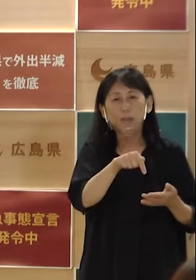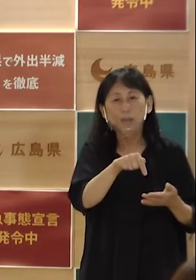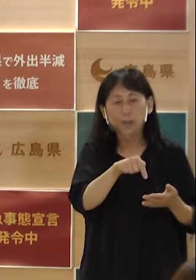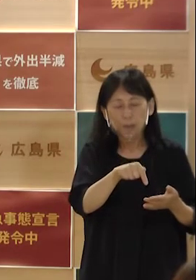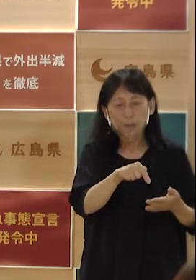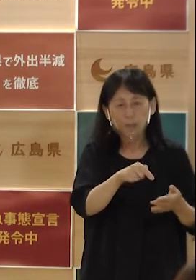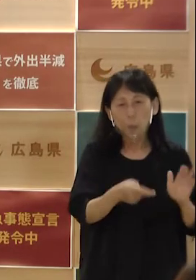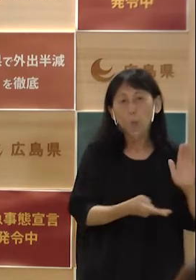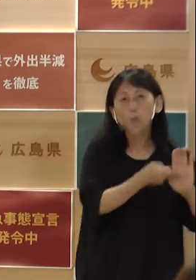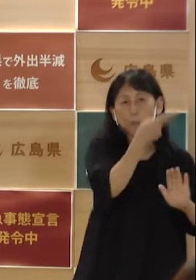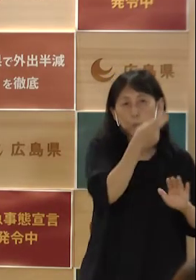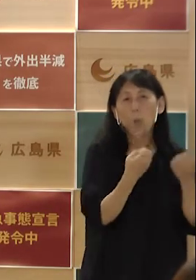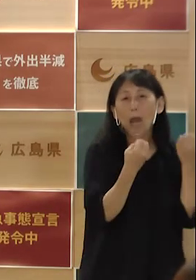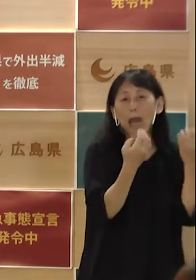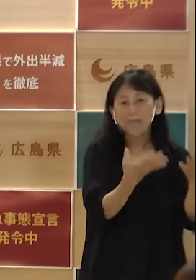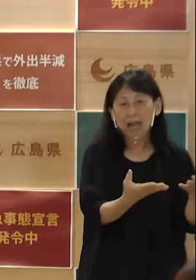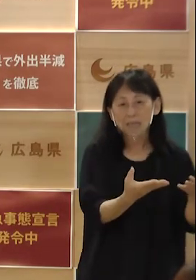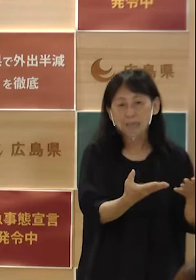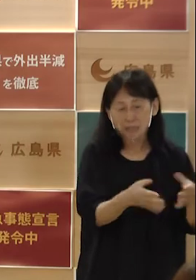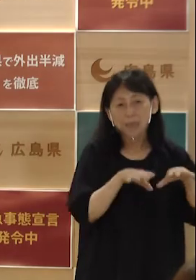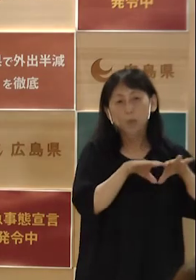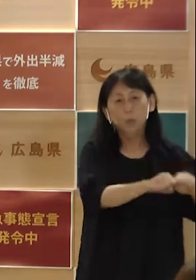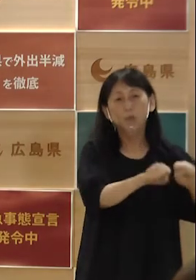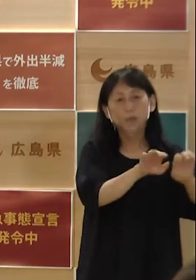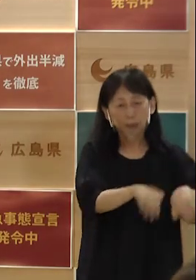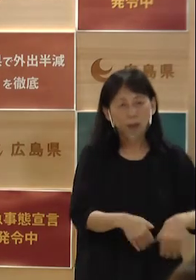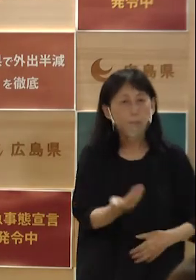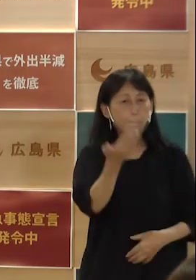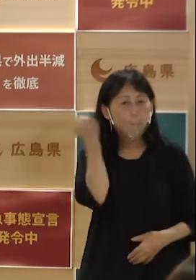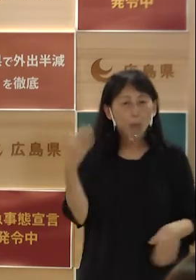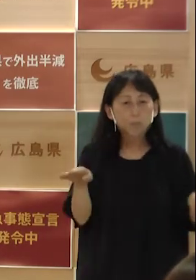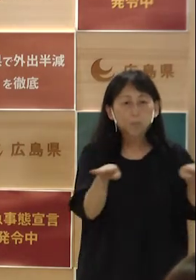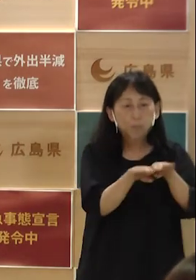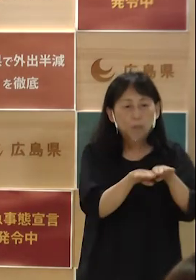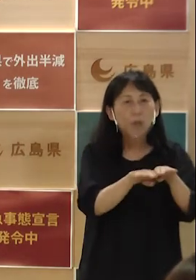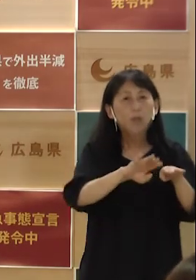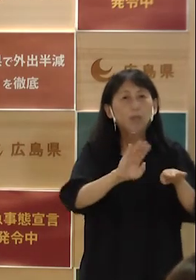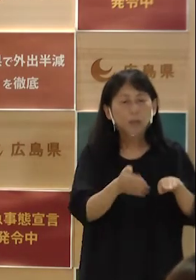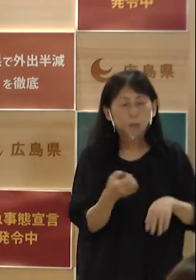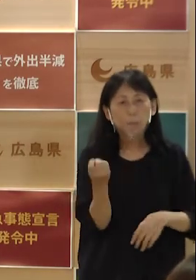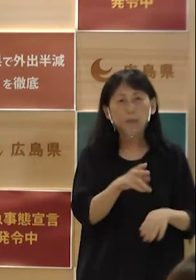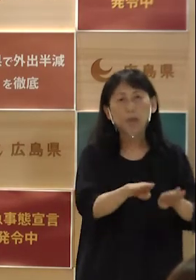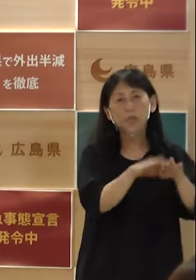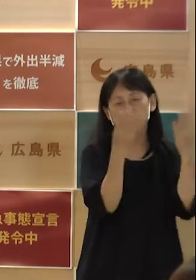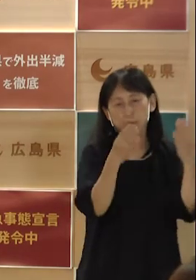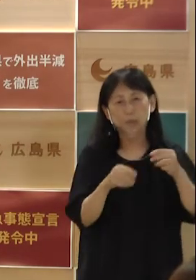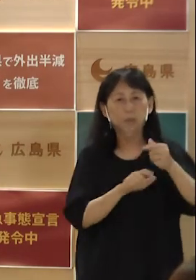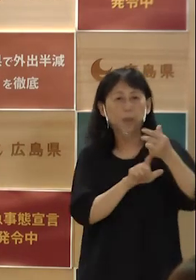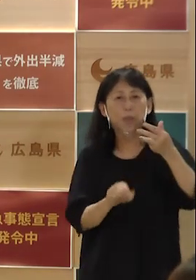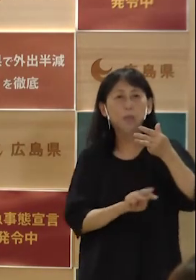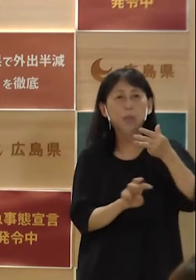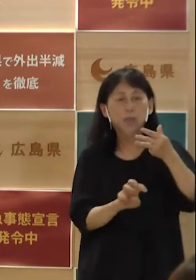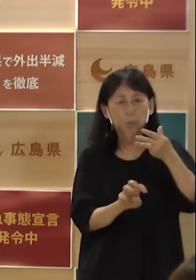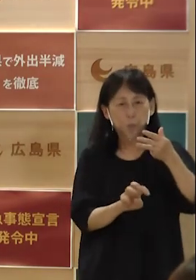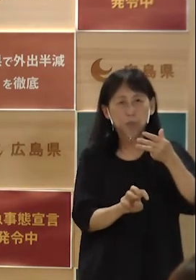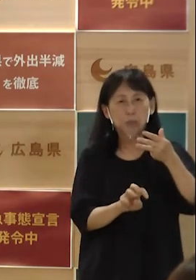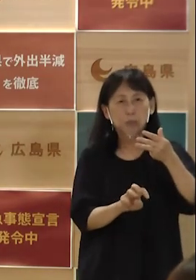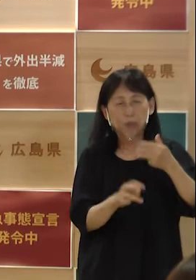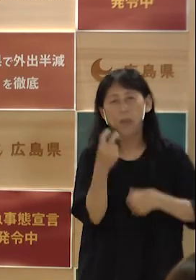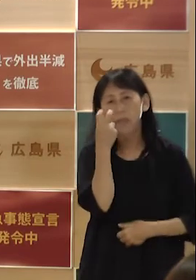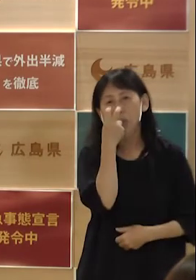稼働しまして、これは一旦ちょっと休止してたのが最悪だったんですが、8月30日時点で見ます